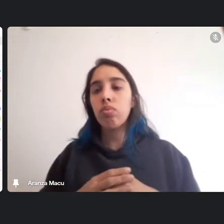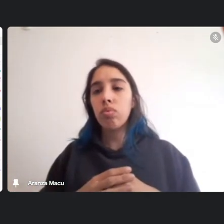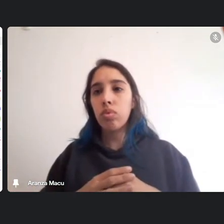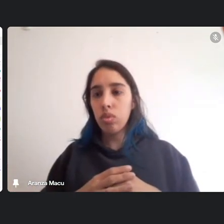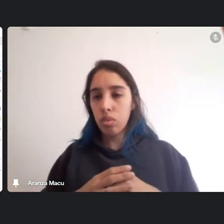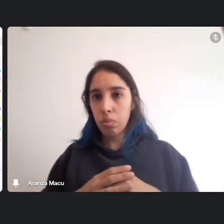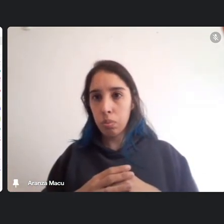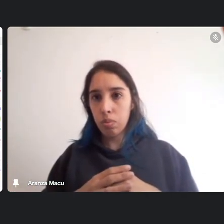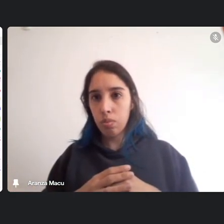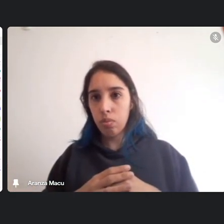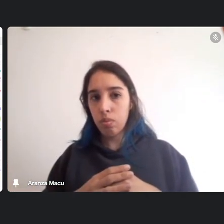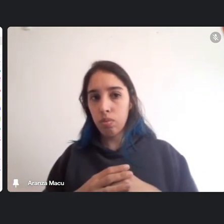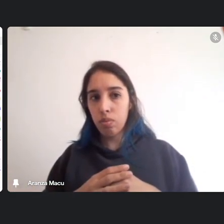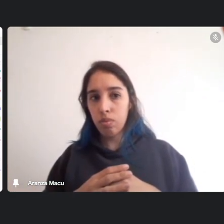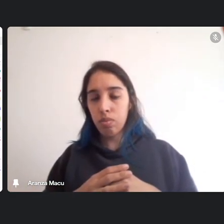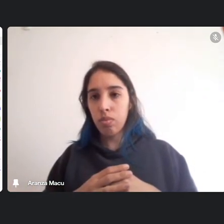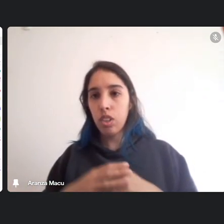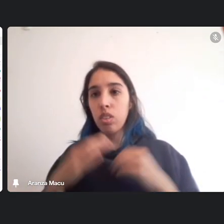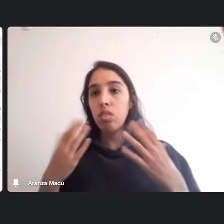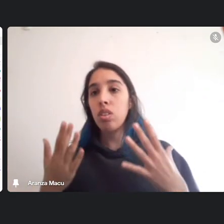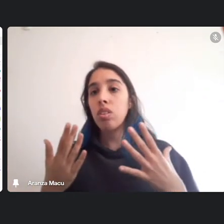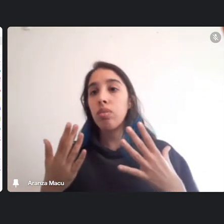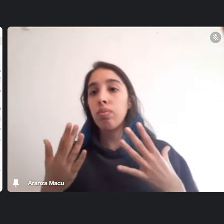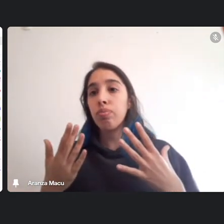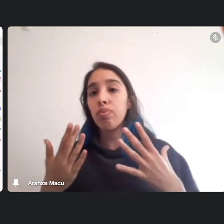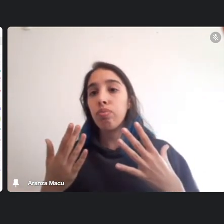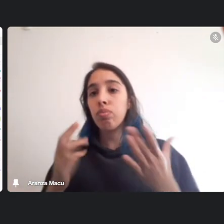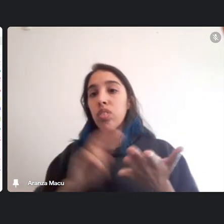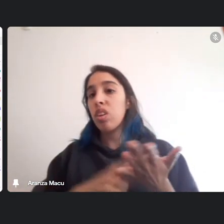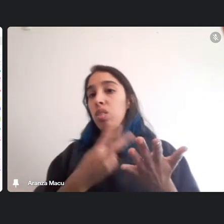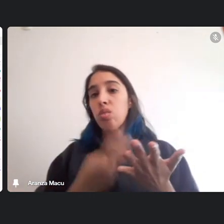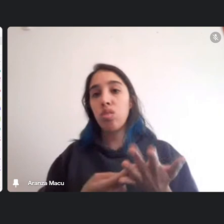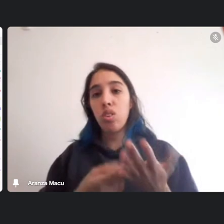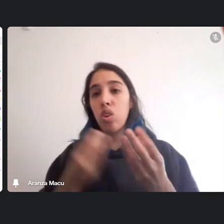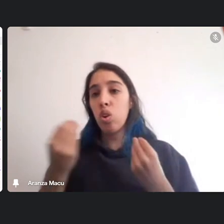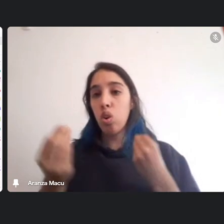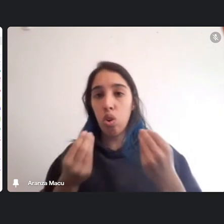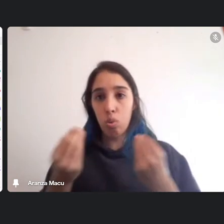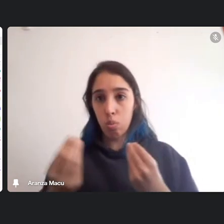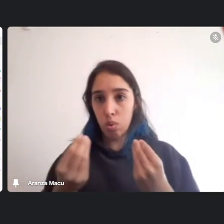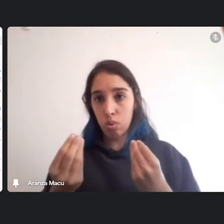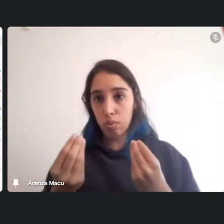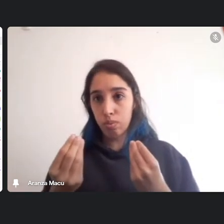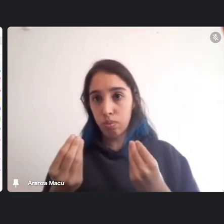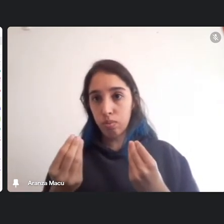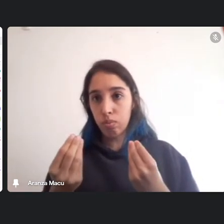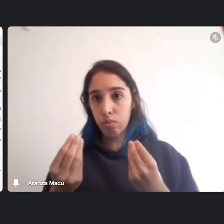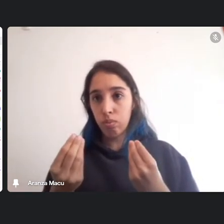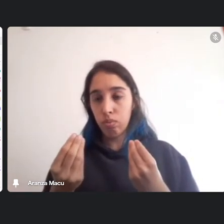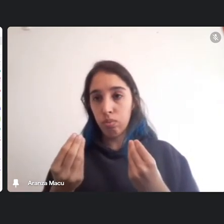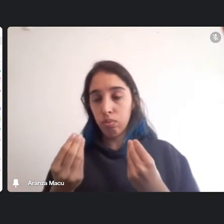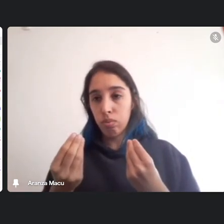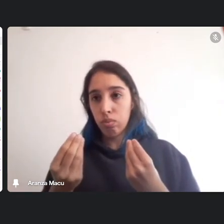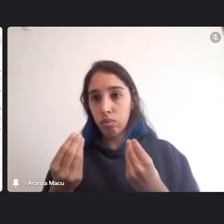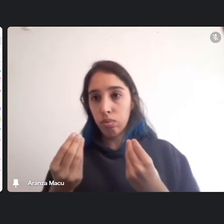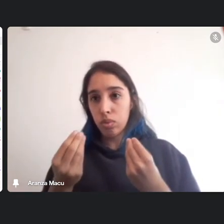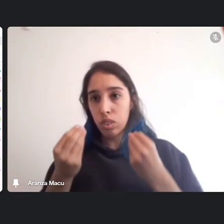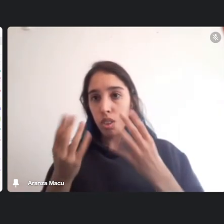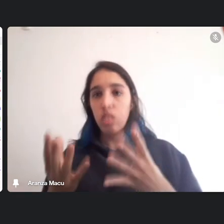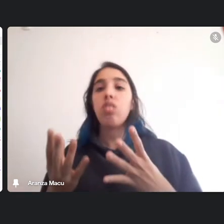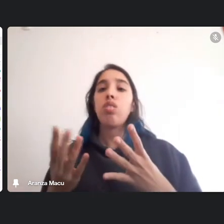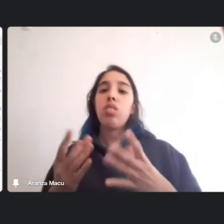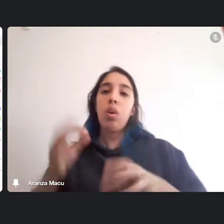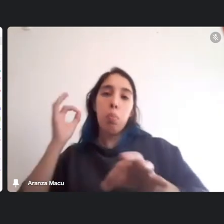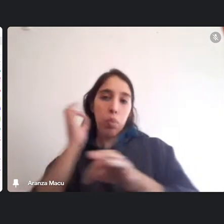que entrar en ese juego. Si la traducción logramos darle una vuelta, ¿sí? Y profesional solamente